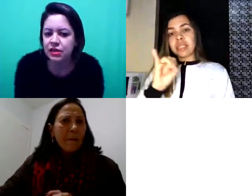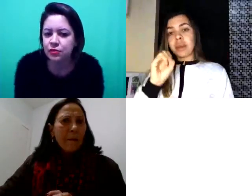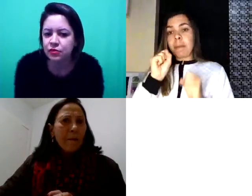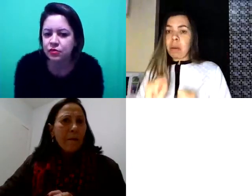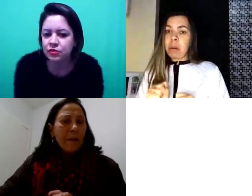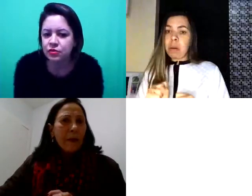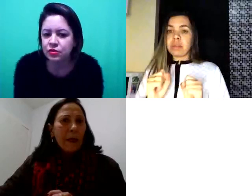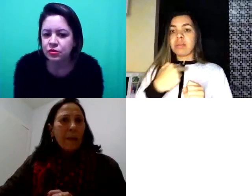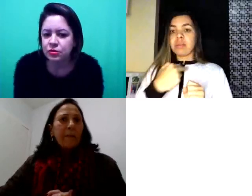termo.